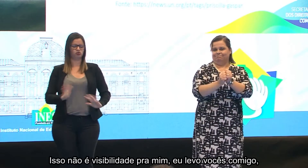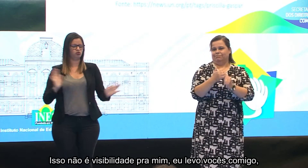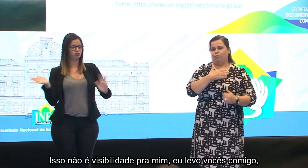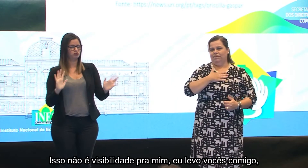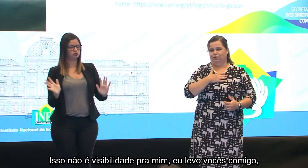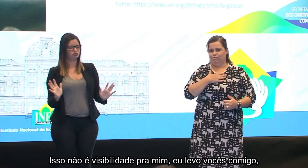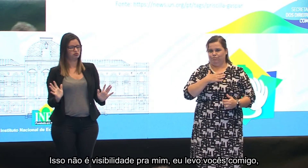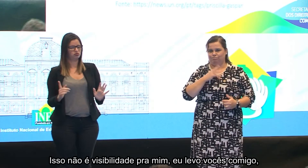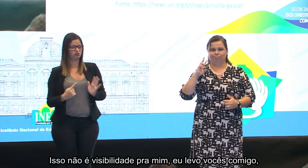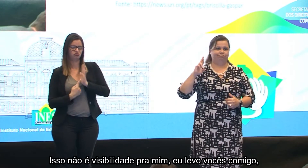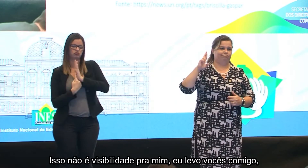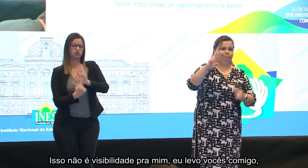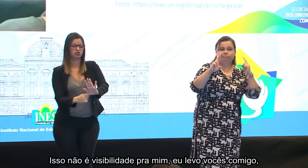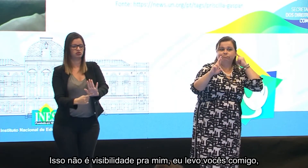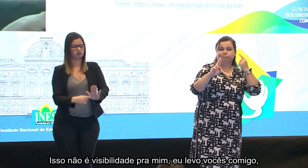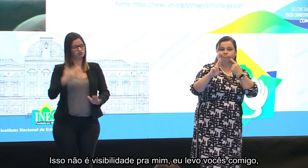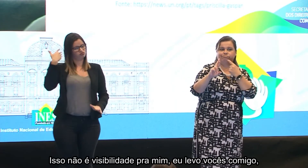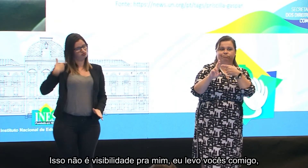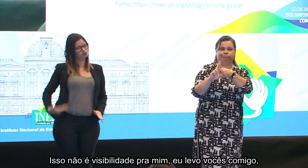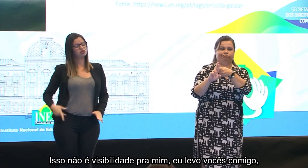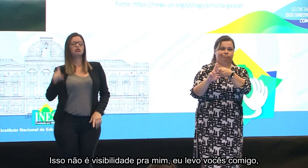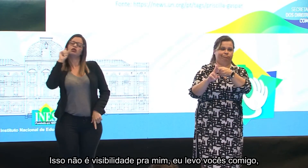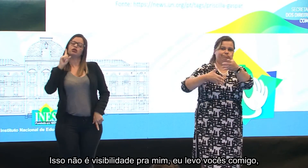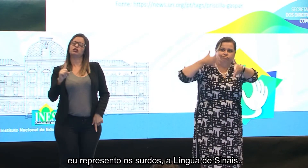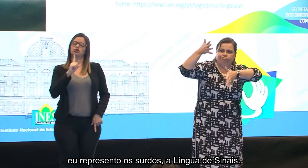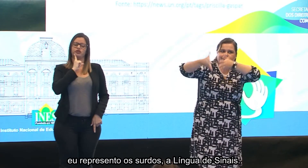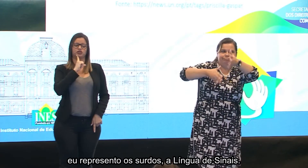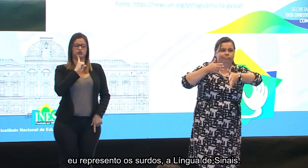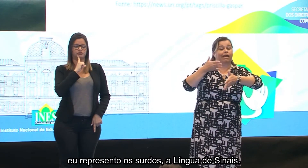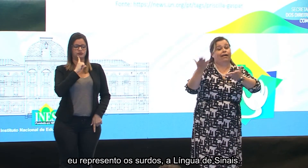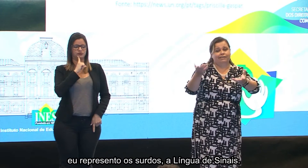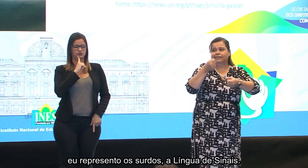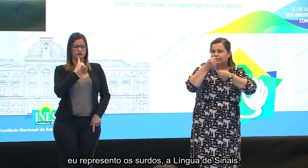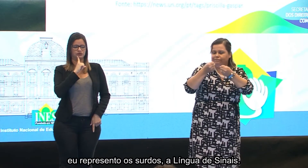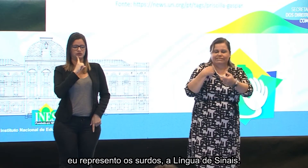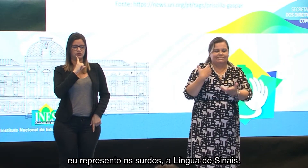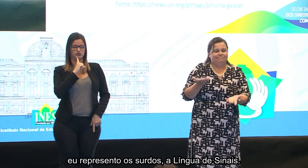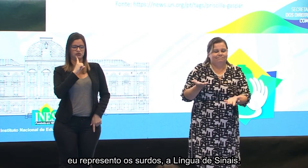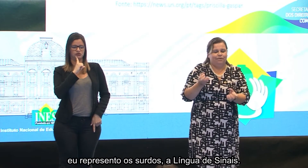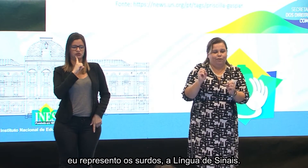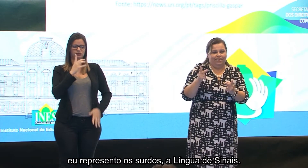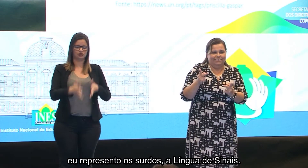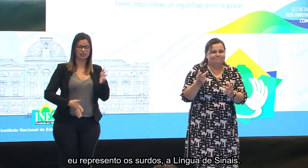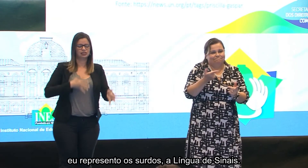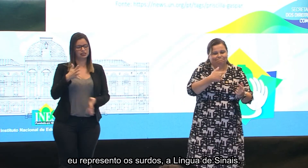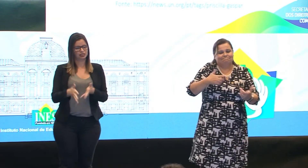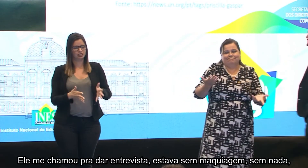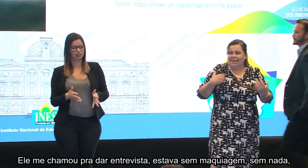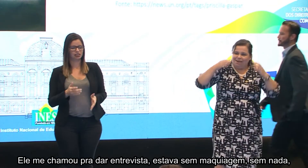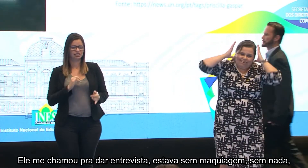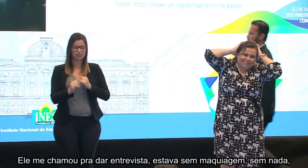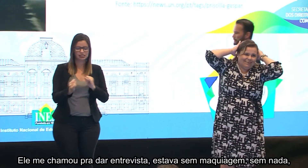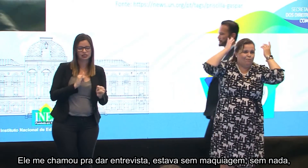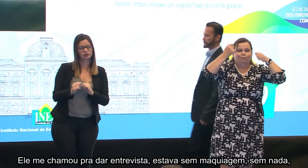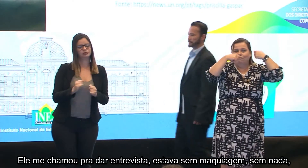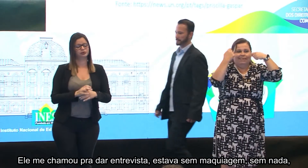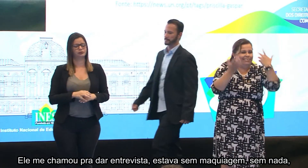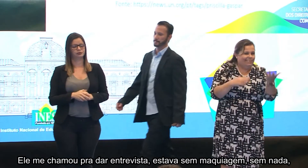é visibilidade para mim. Eu levo vocês comigo. Eu represento os surdos. Eu represento a língua de sinais. Então, ele me chamou para dar